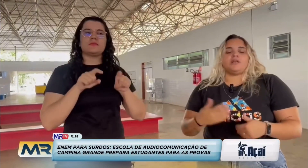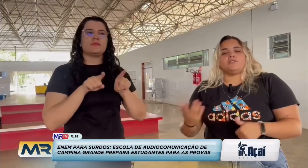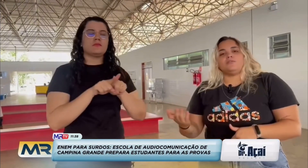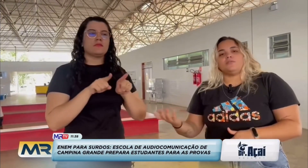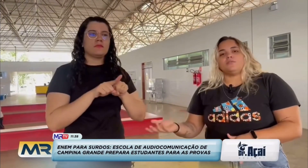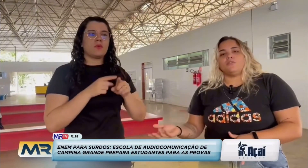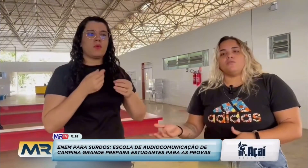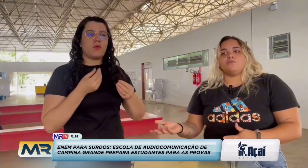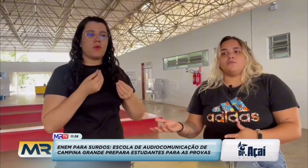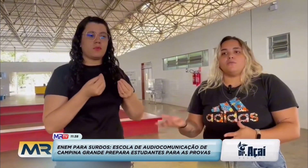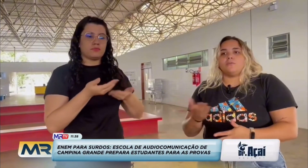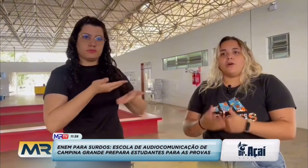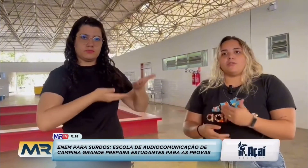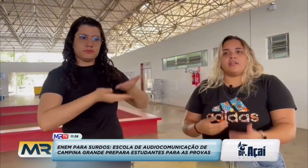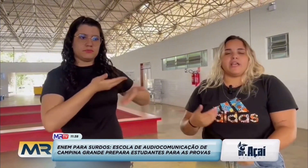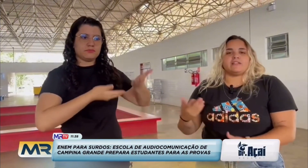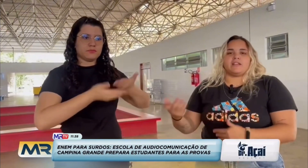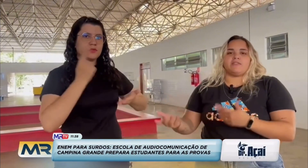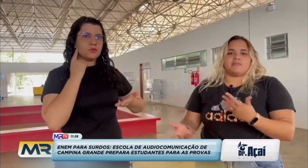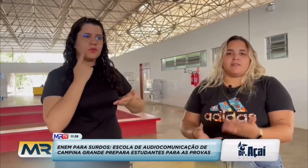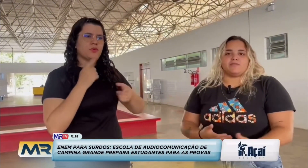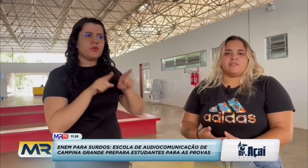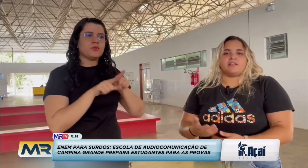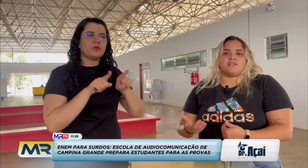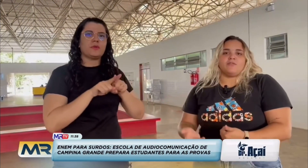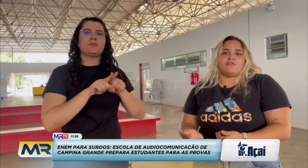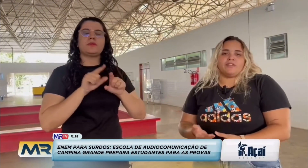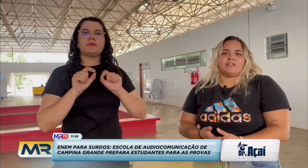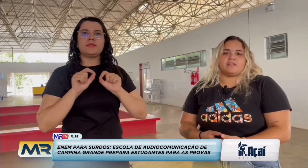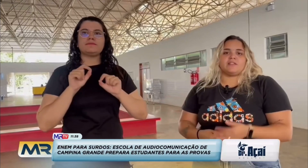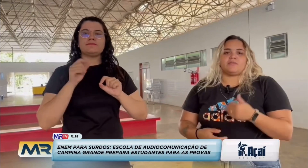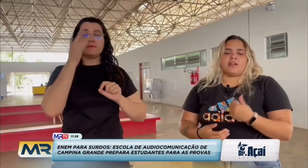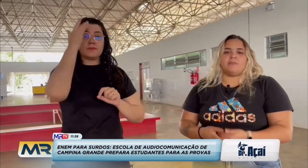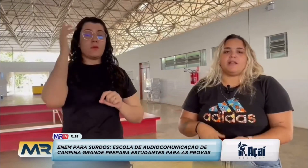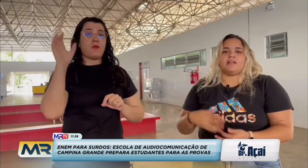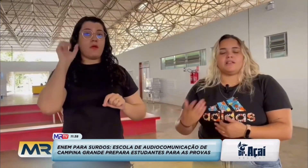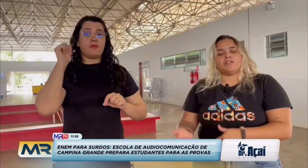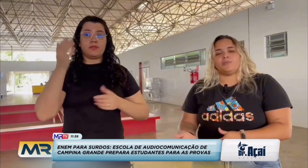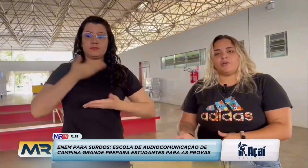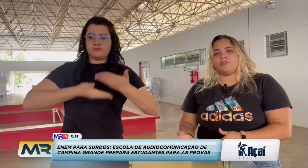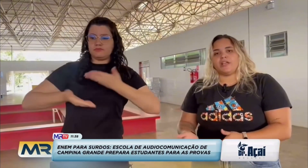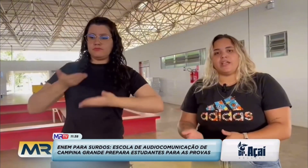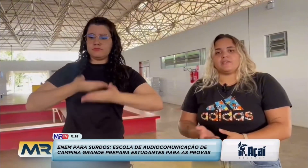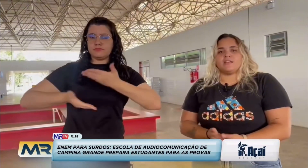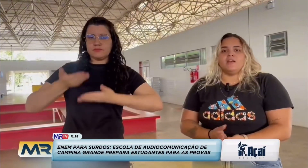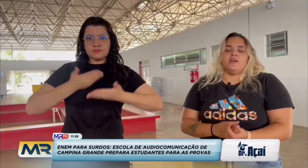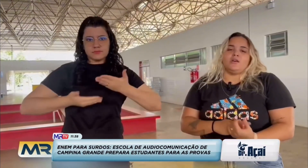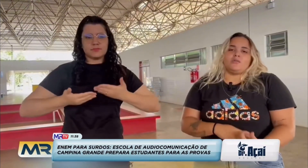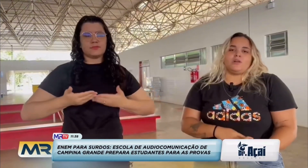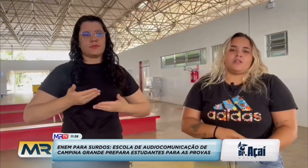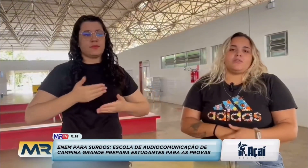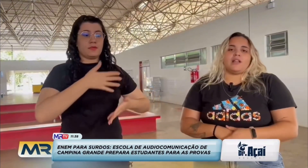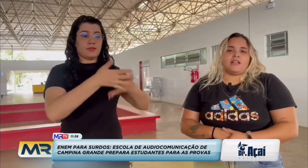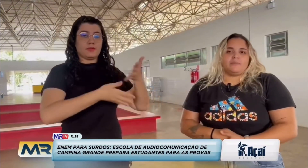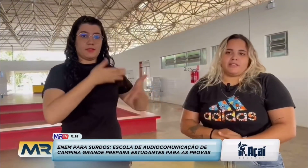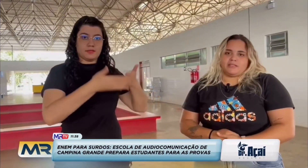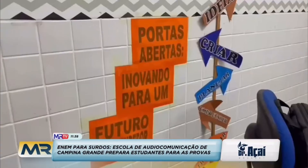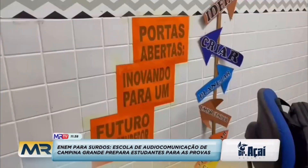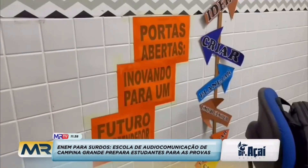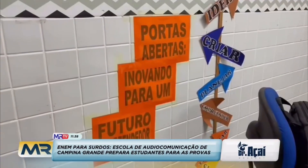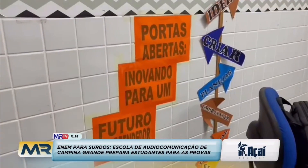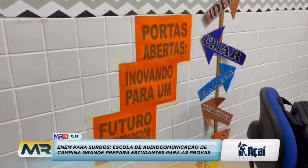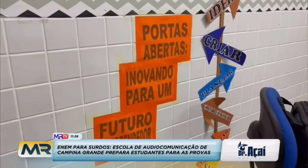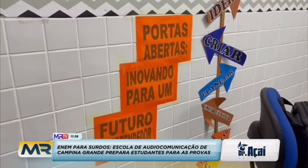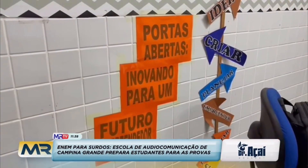né, quanto com o português, né, com as pessoas que são ouvintes. Então, trabalha tanto o português quanto a